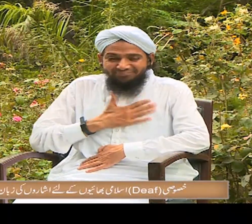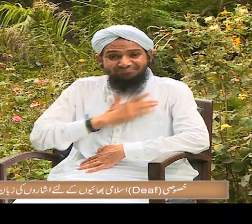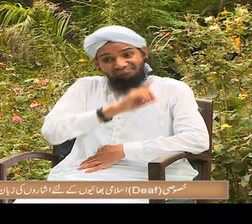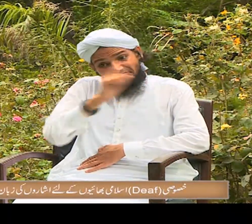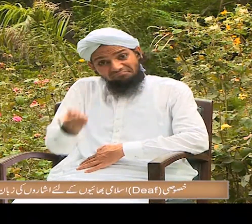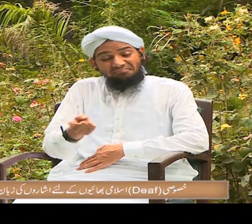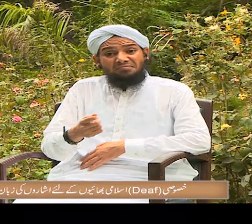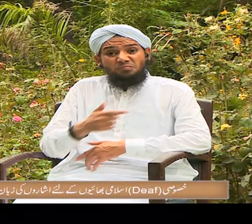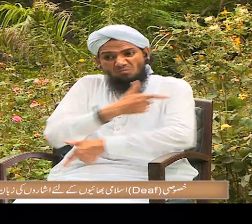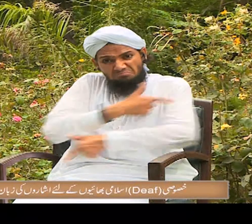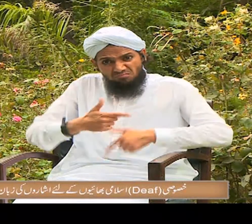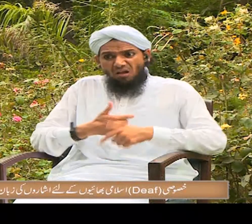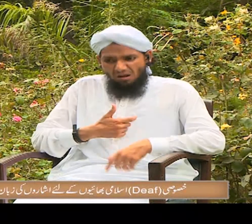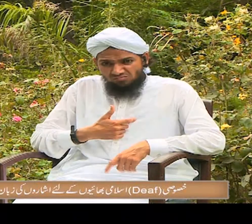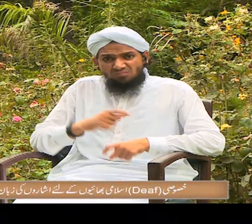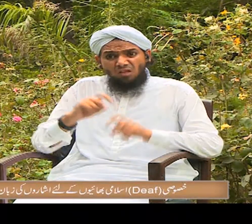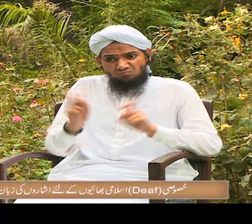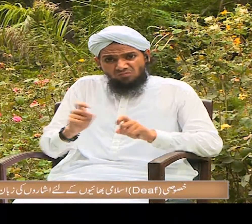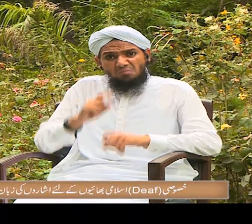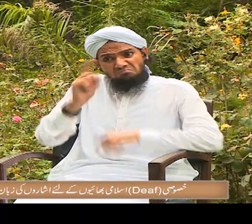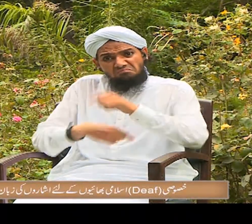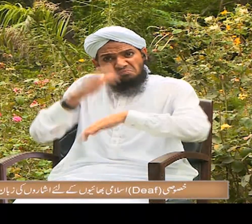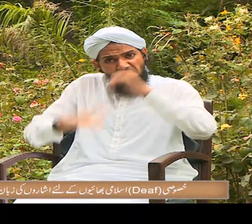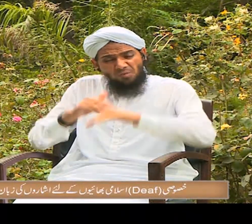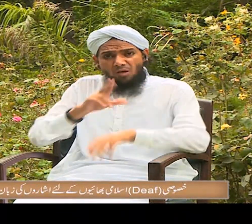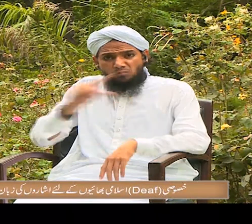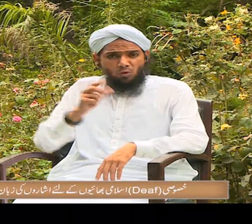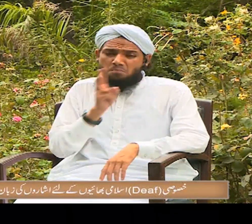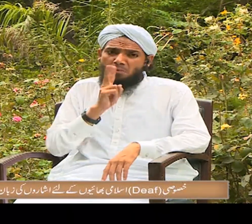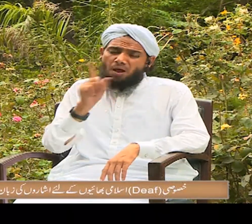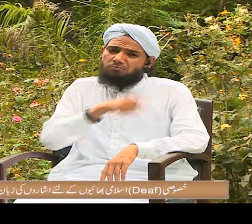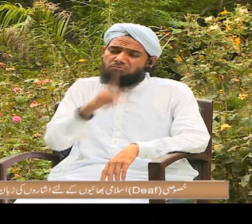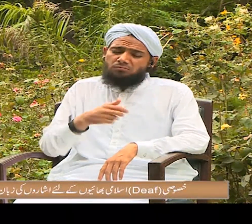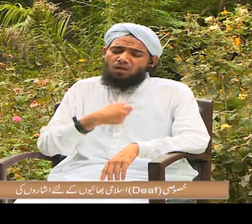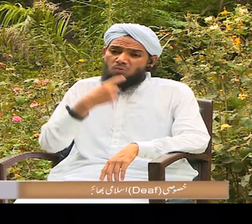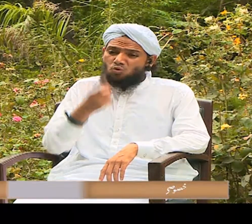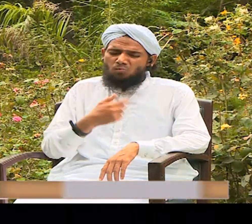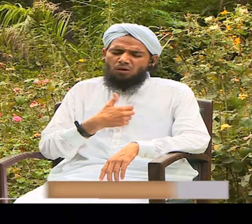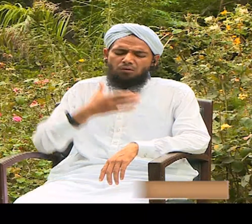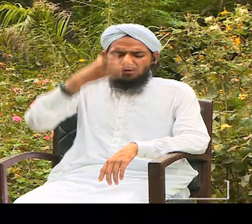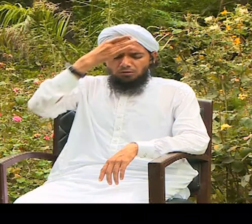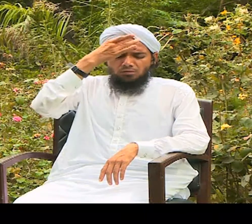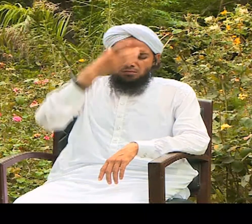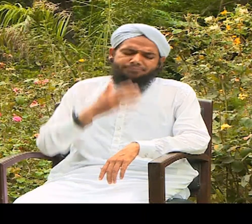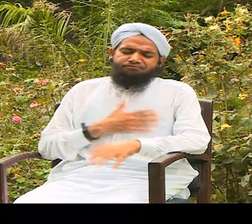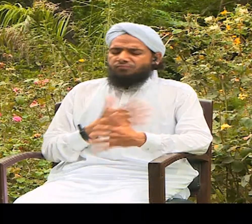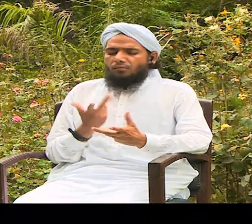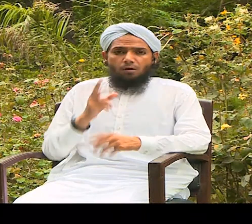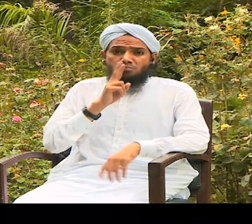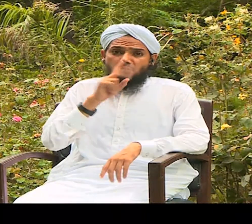بجا لانا ہے۔ ان سے بدتمیزی کرنا، ان کو جھاڑنا وغیرہ تو دور کی بات، ان کے آگے اف تک نہیں کرنا ہے،